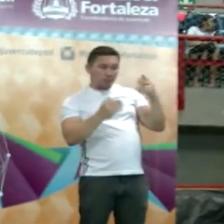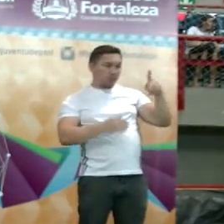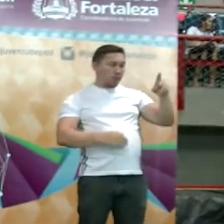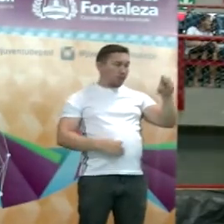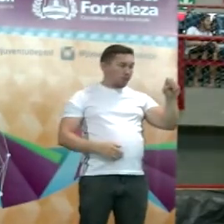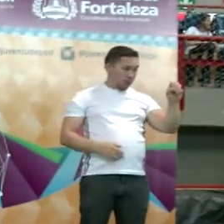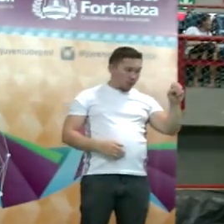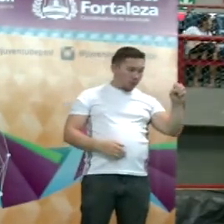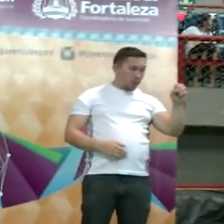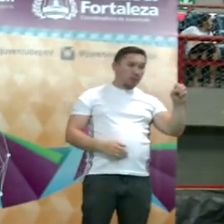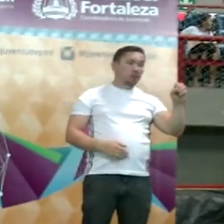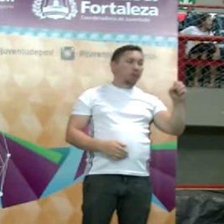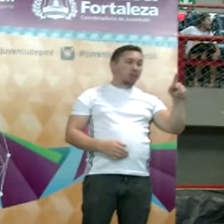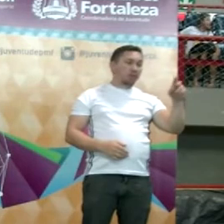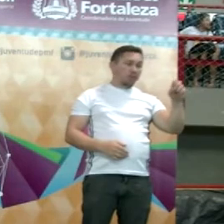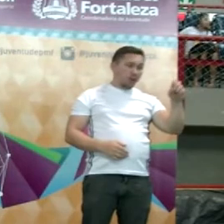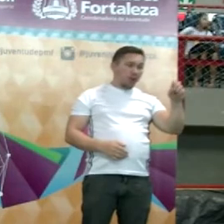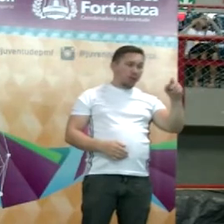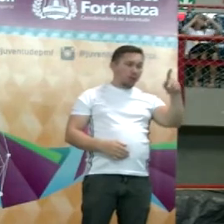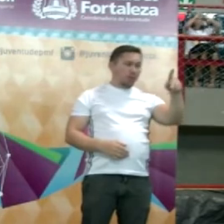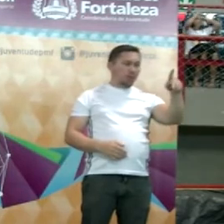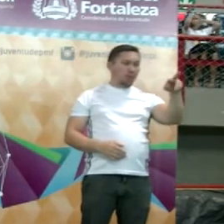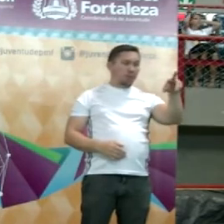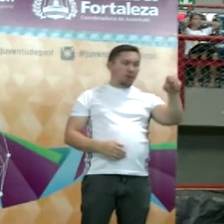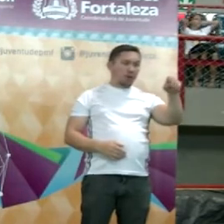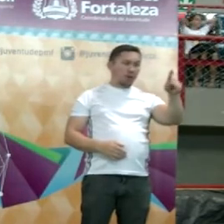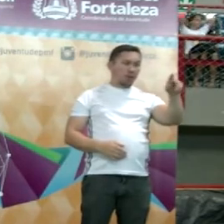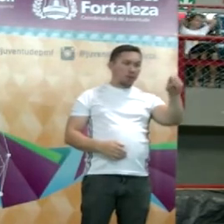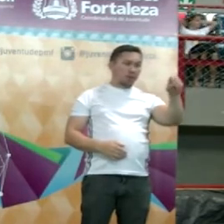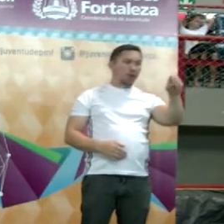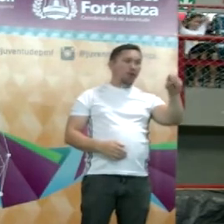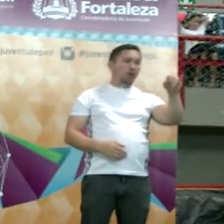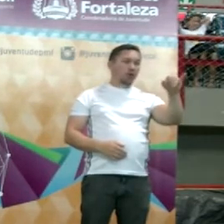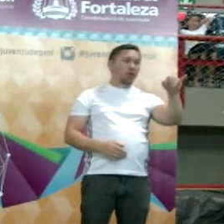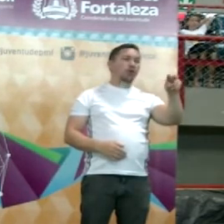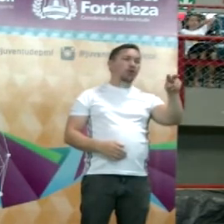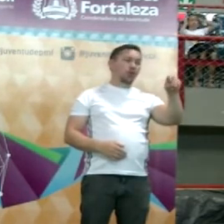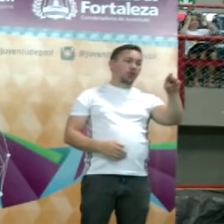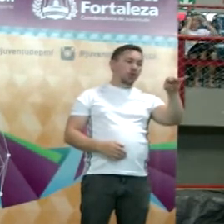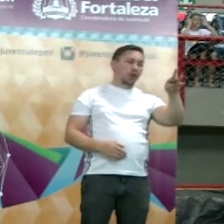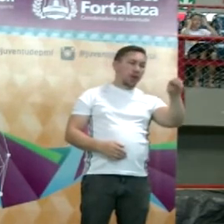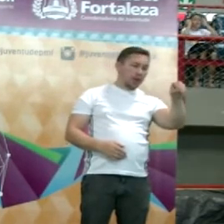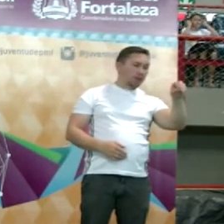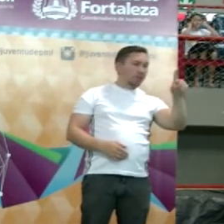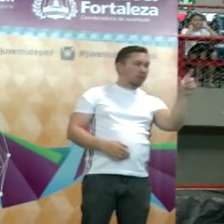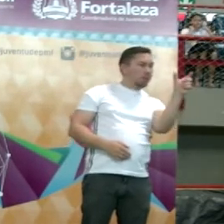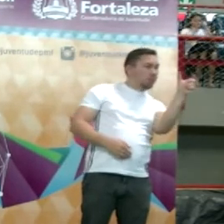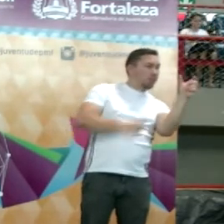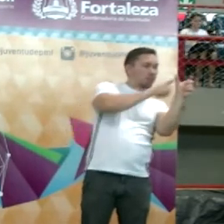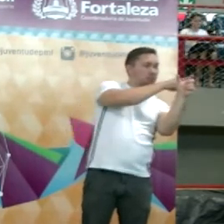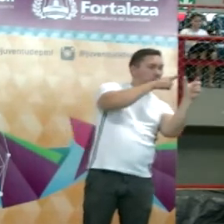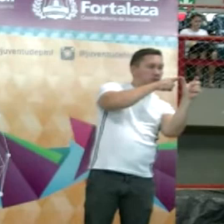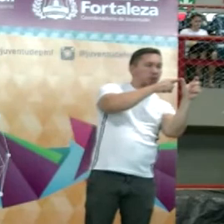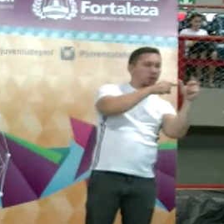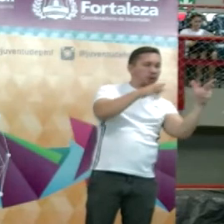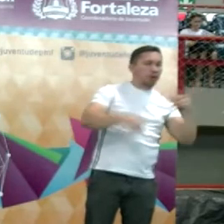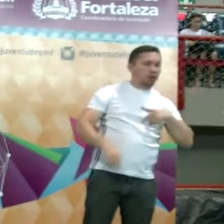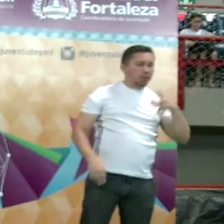proporcionais e lembra, multiplica cada valor por x. Onde tem a